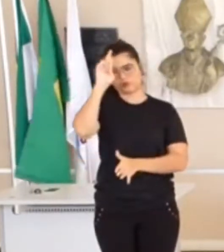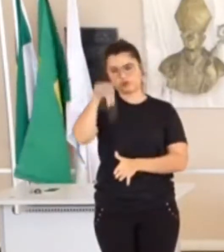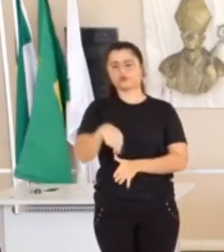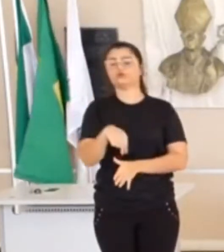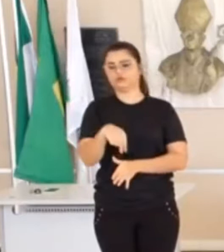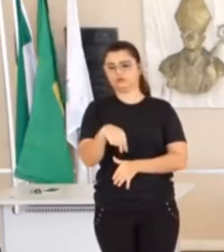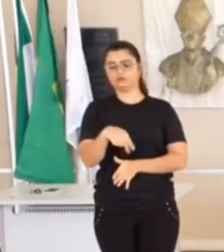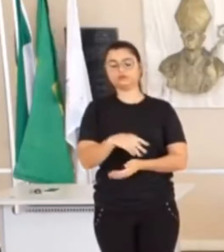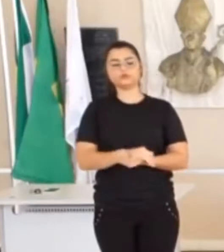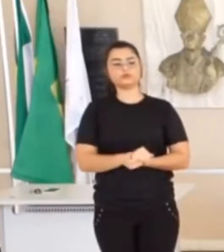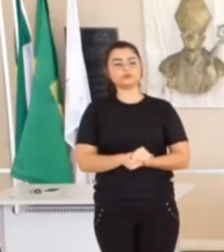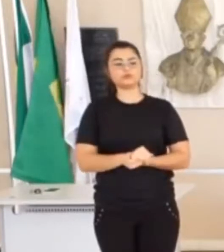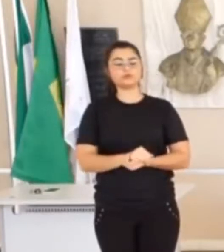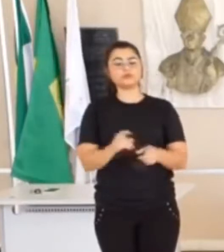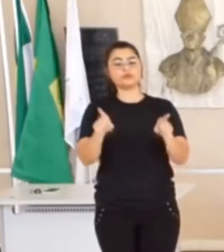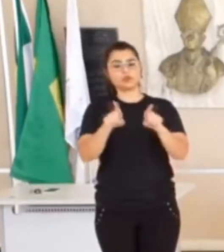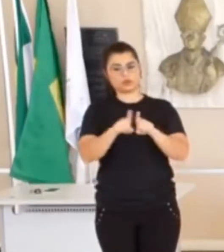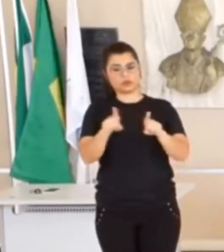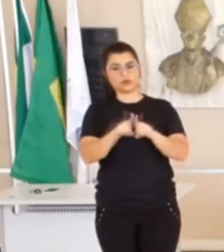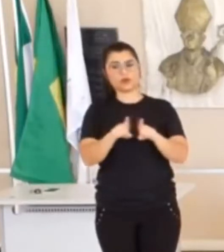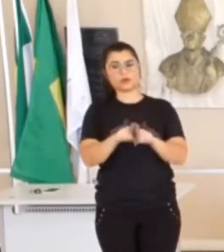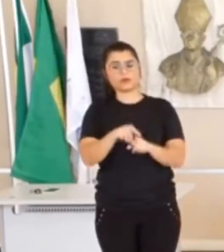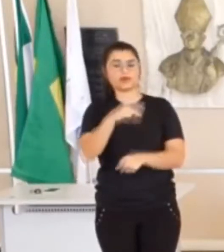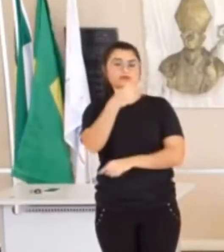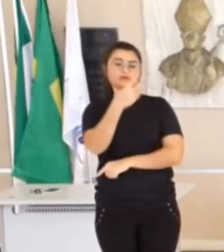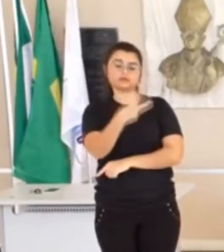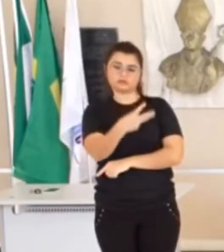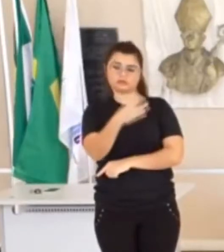Além disso, nós contamos com